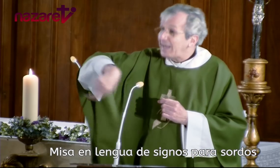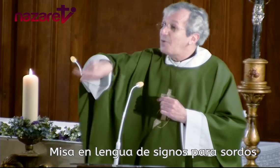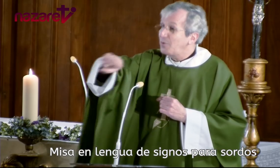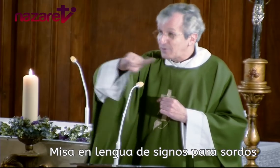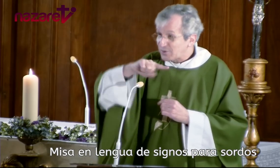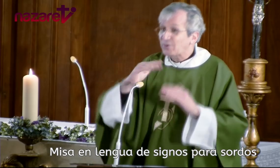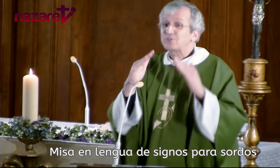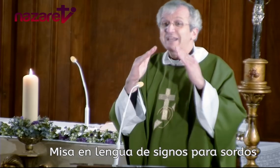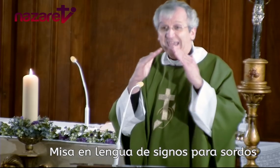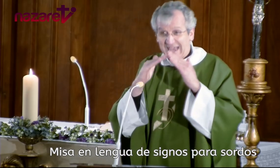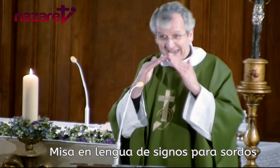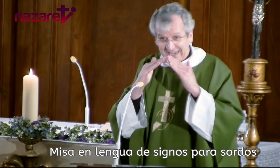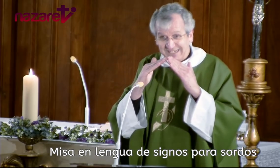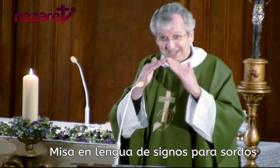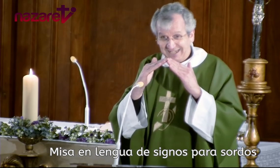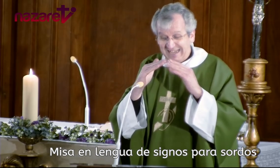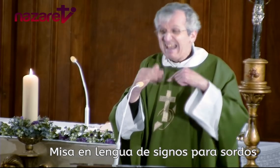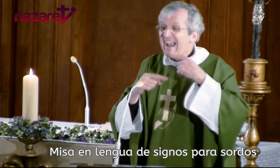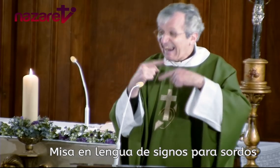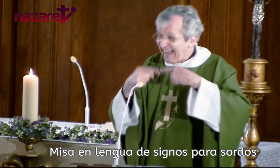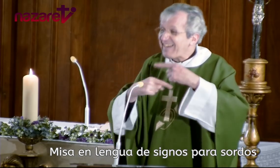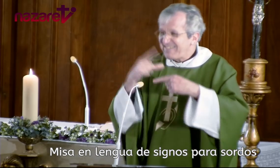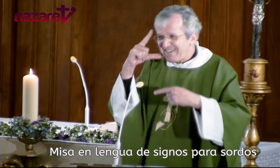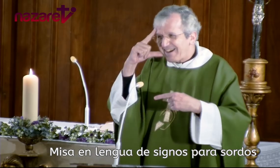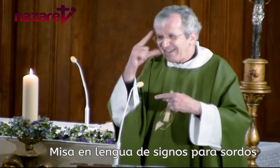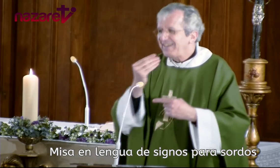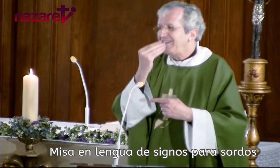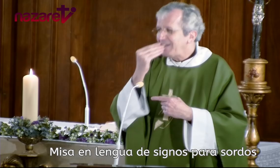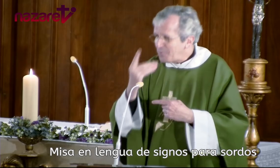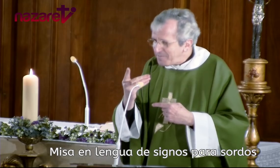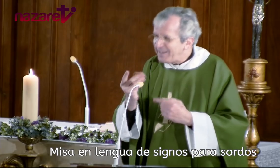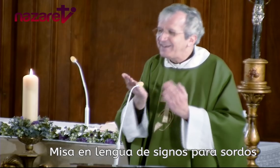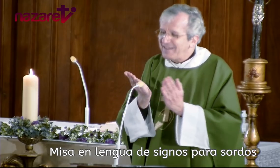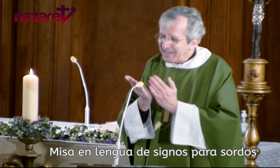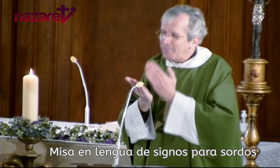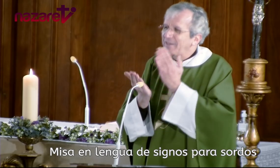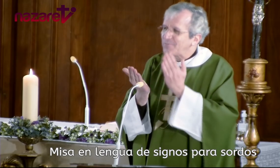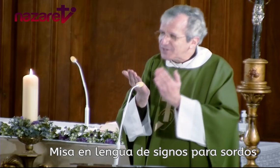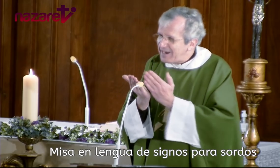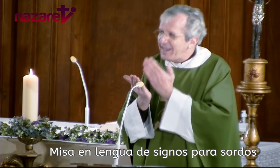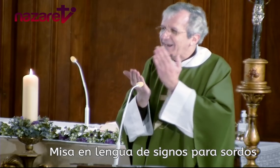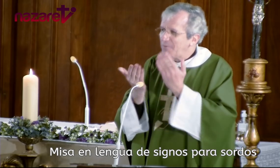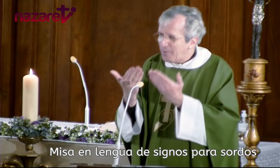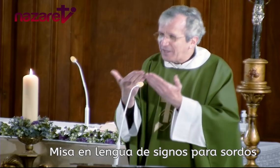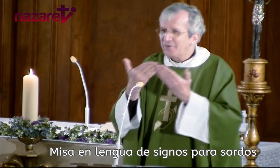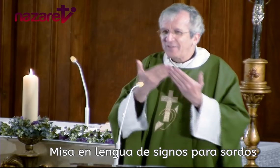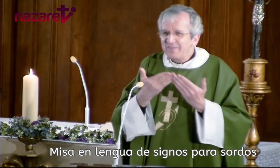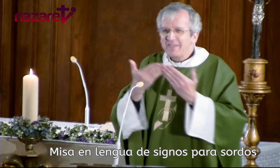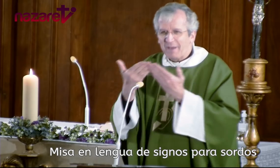uno de nosotros en casa, cada día, iría muy bien que pudiéramos leer un poquito de